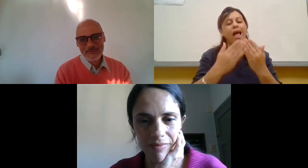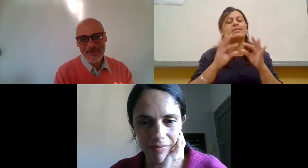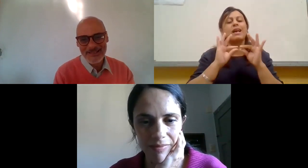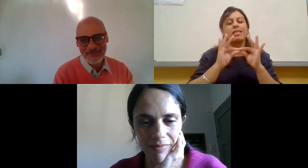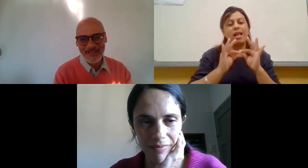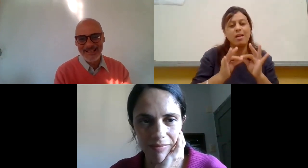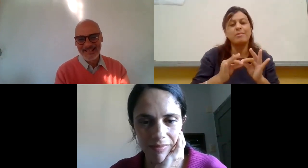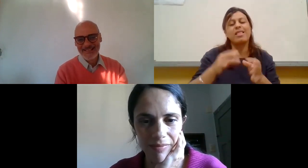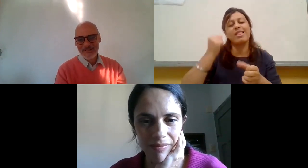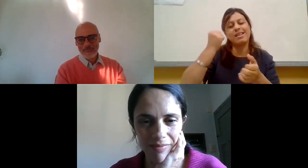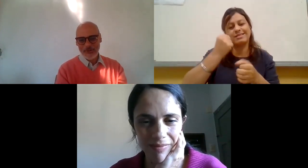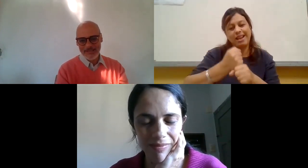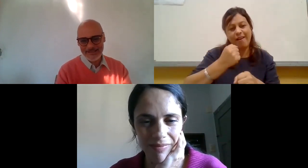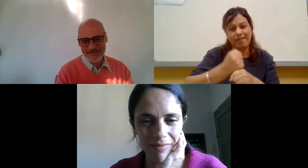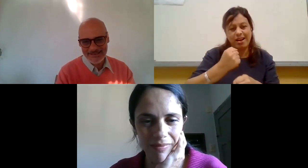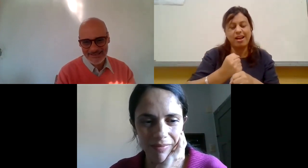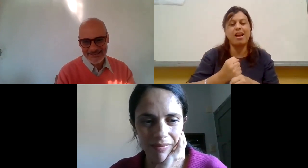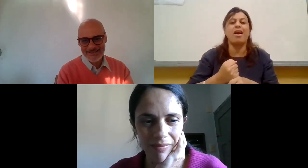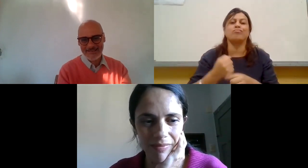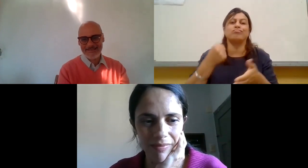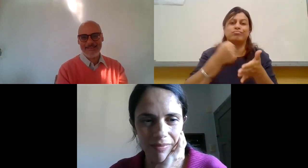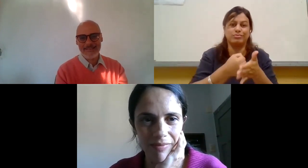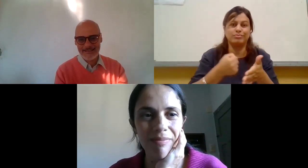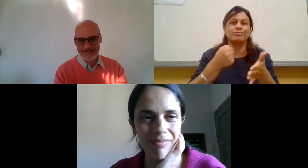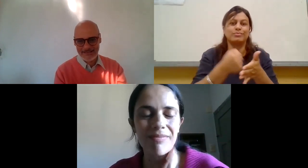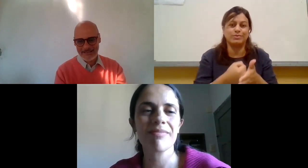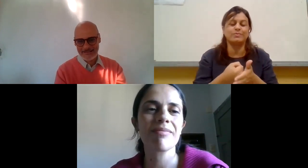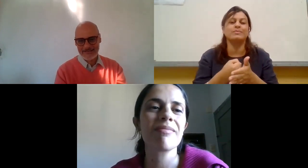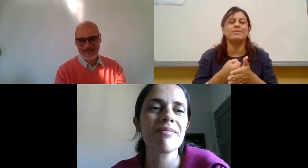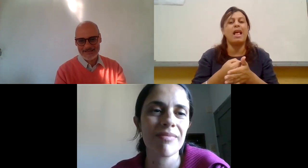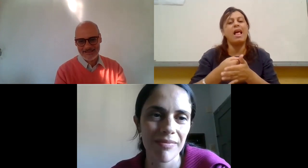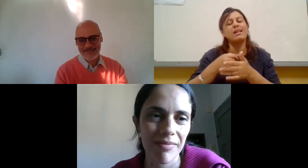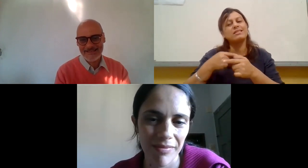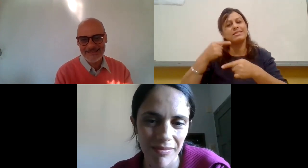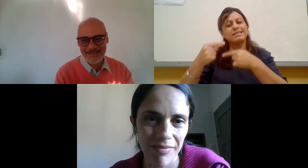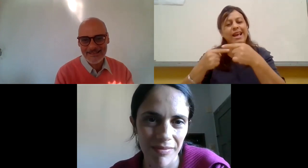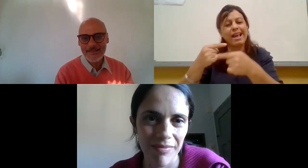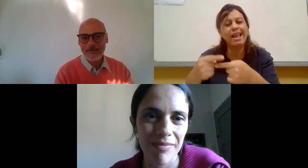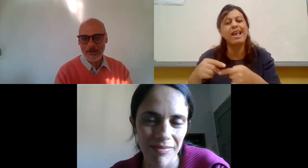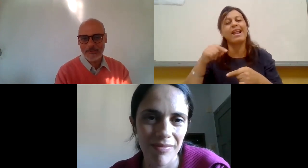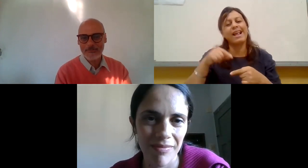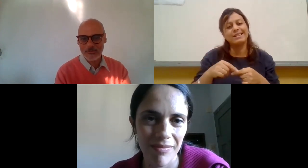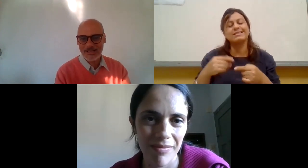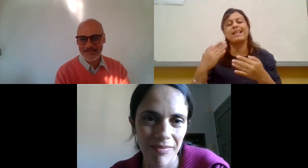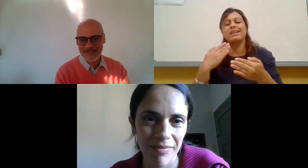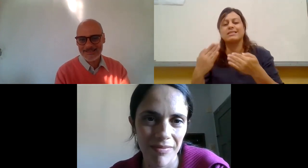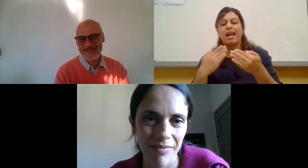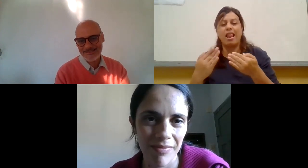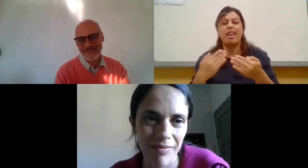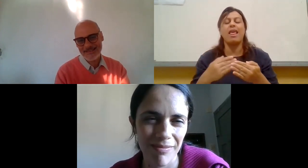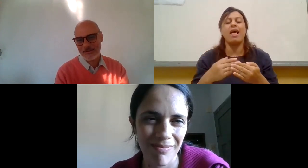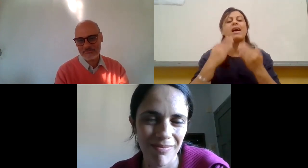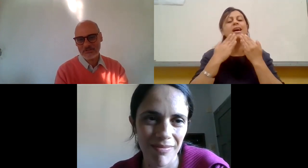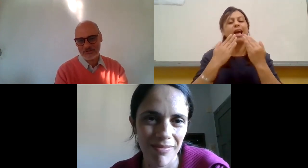duro para poder seguir la charla esta. Así que, bueno, muchas